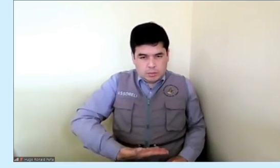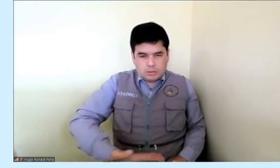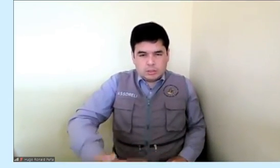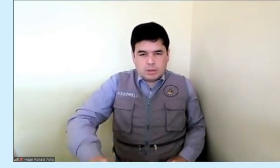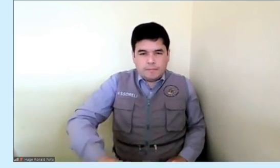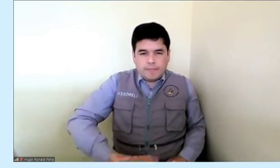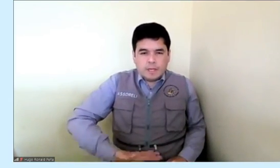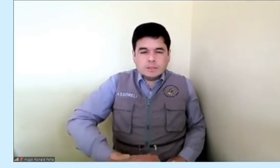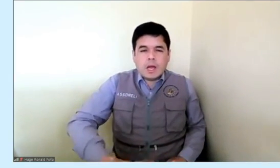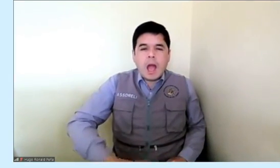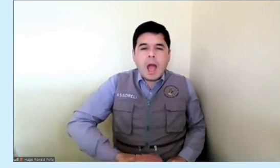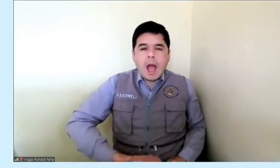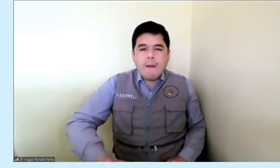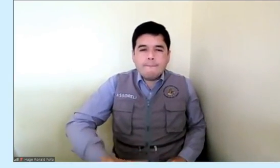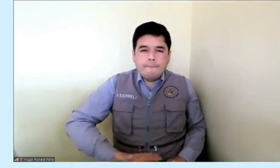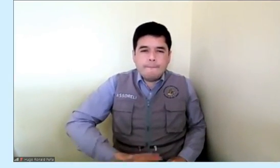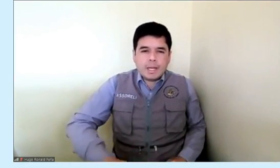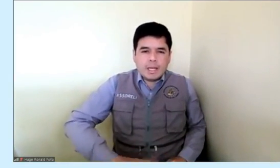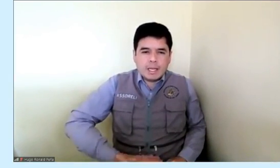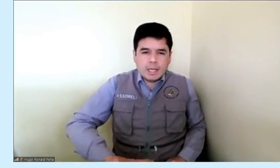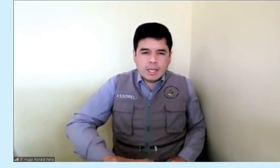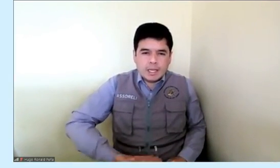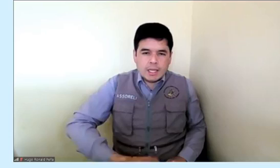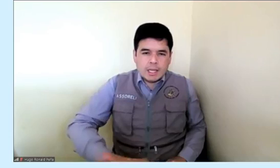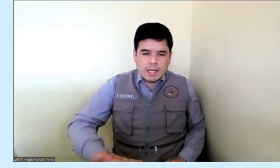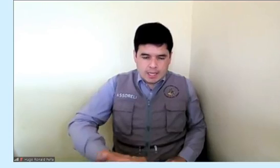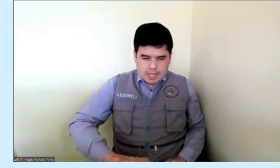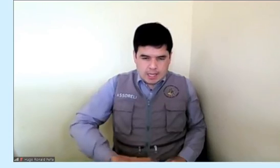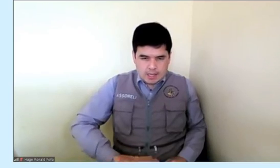palma hacia arriba. Hambre, hambre,